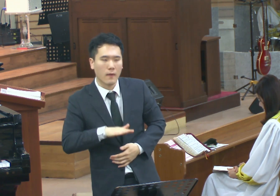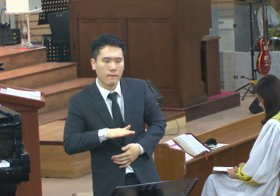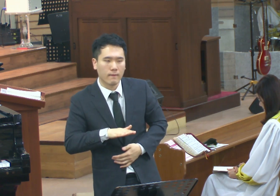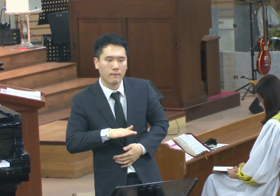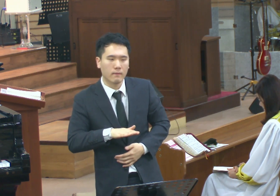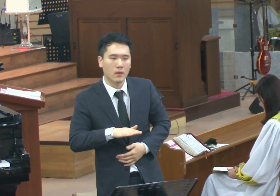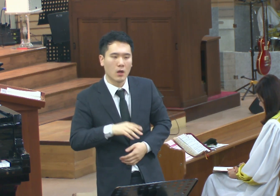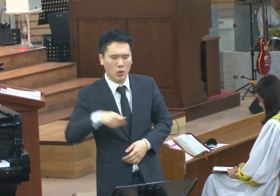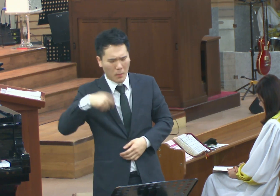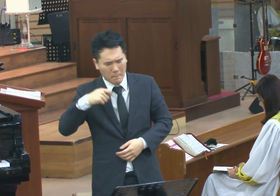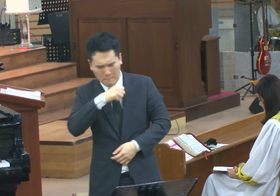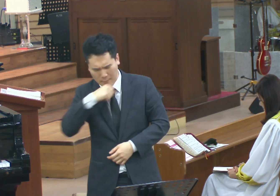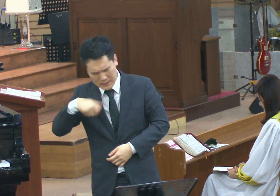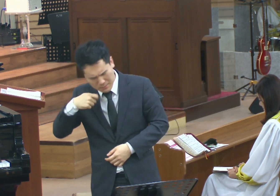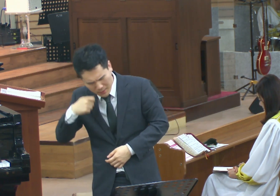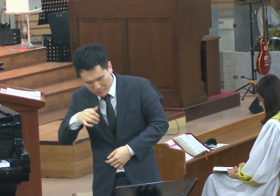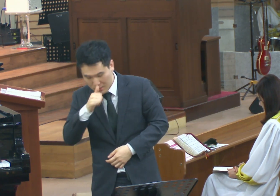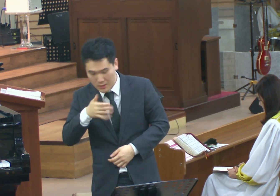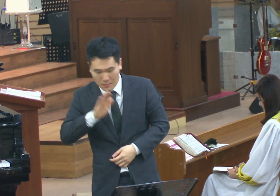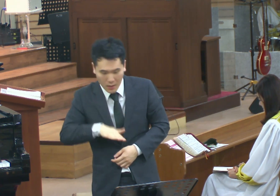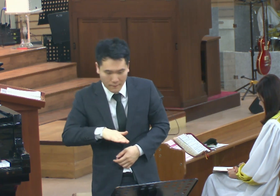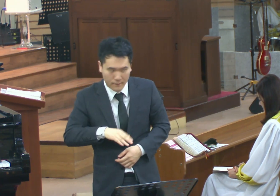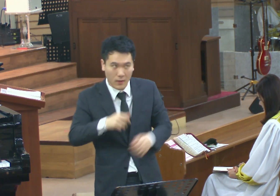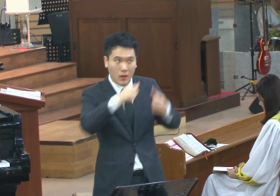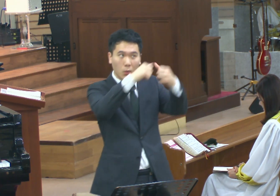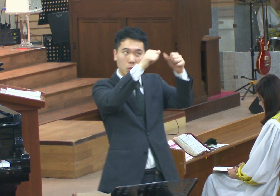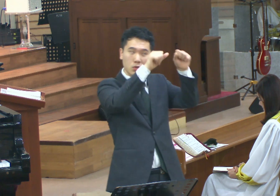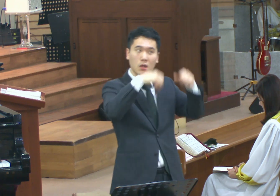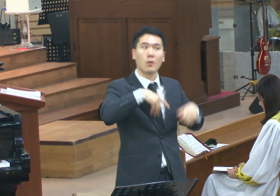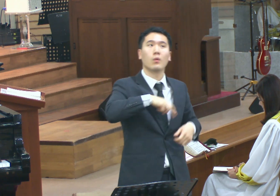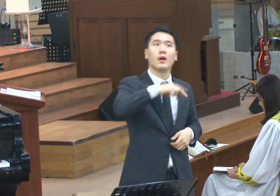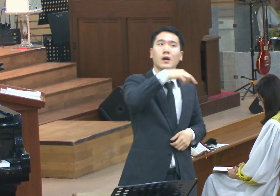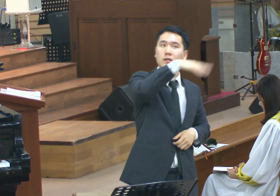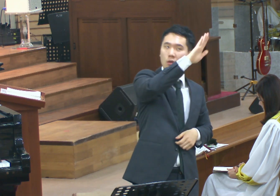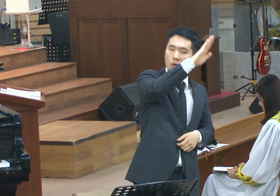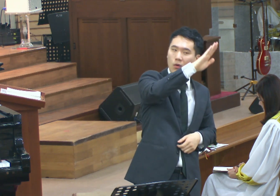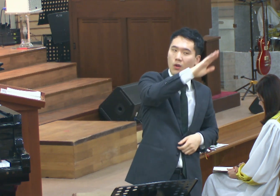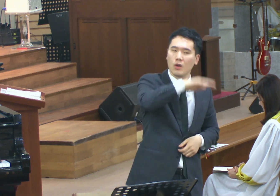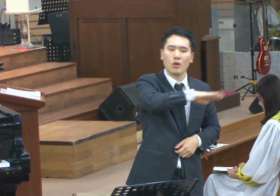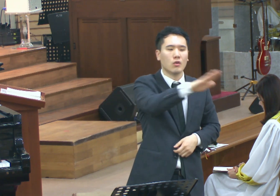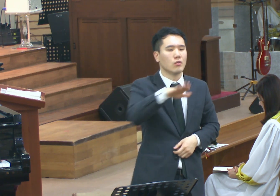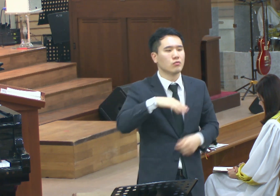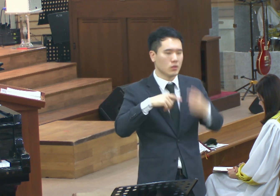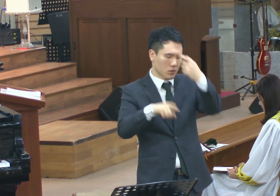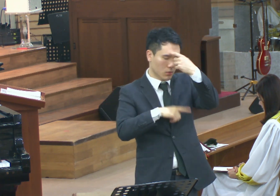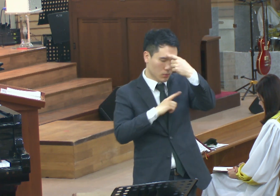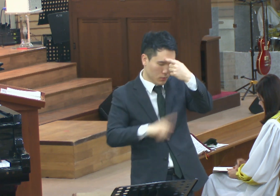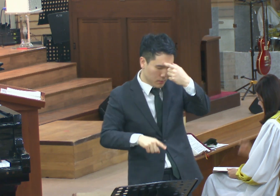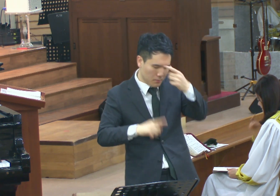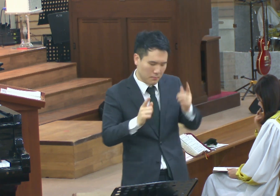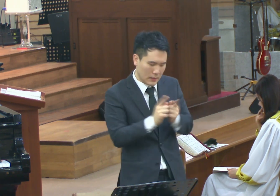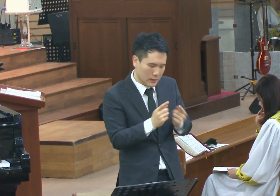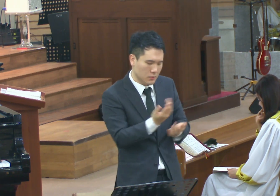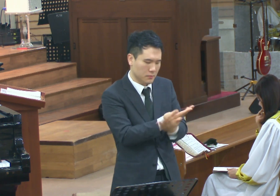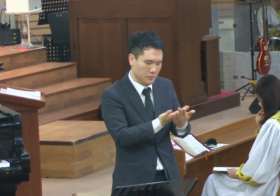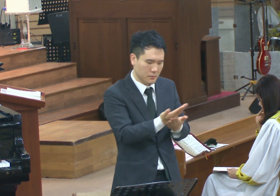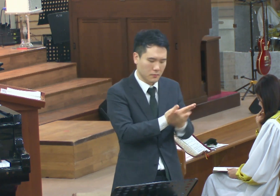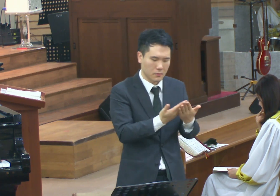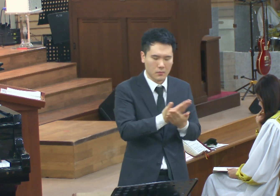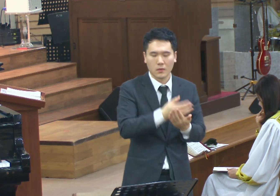왜냐하면 만나서 연결해야 되죠. 그래야 더 멀리 갈 수 있기 때문입니다. 사랑하는 옥인교회 성도